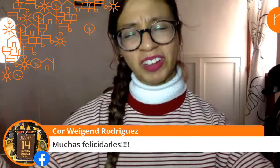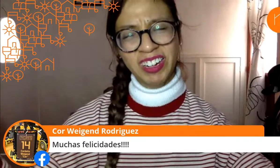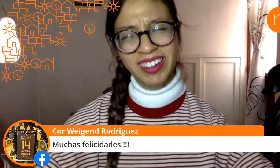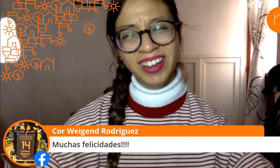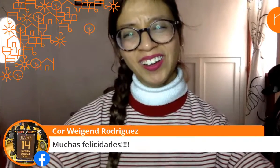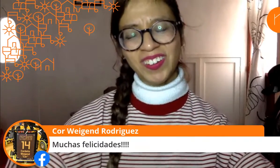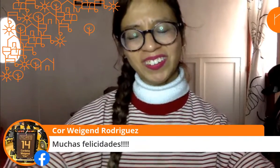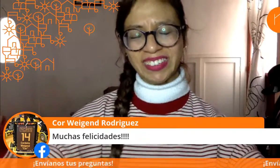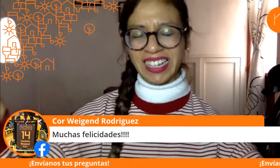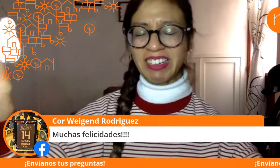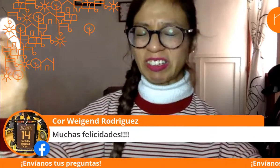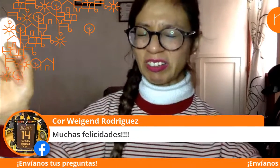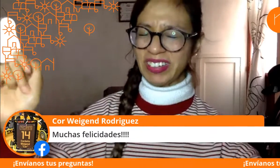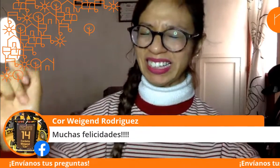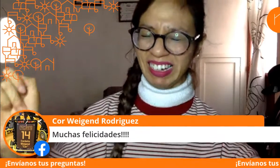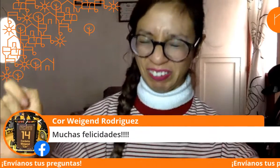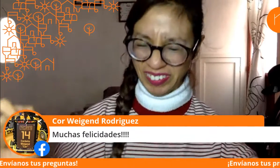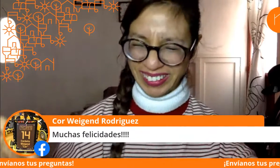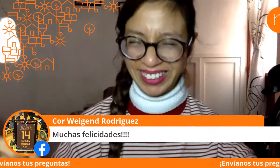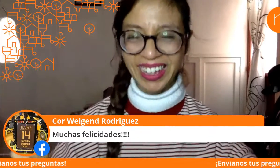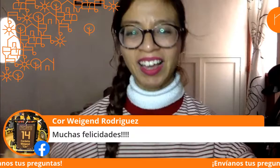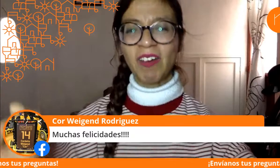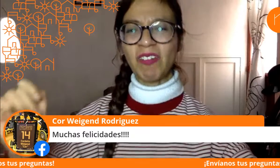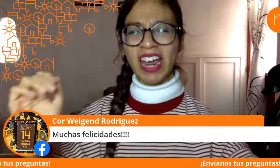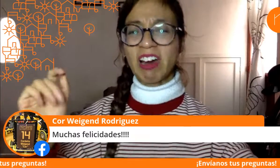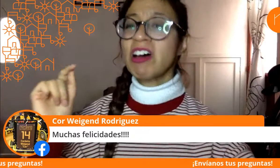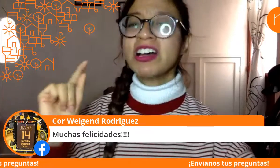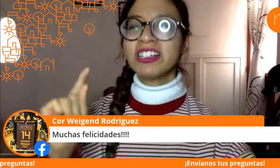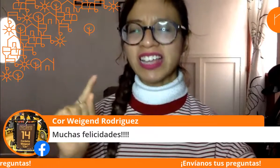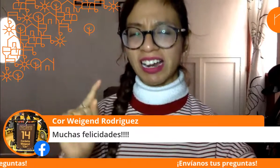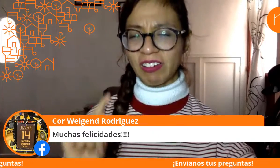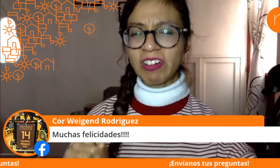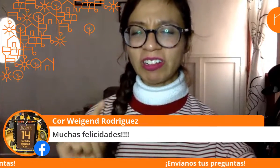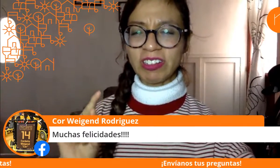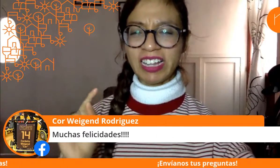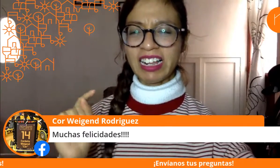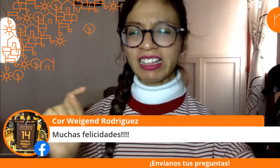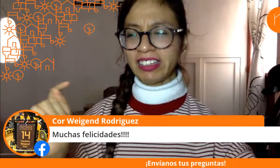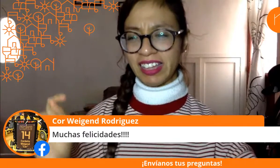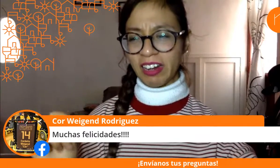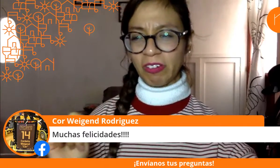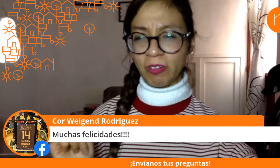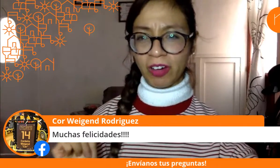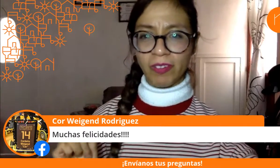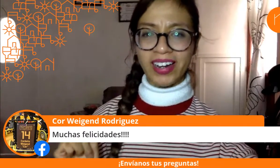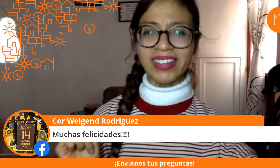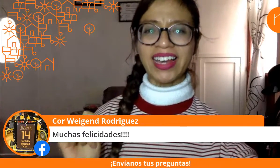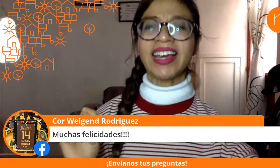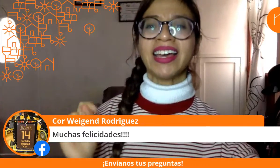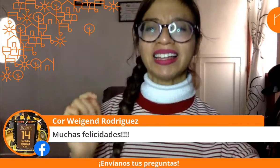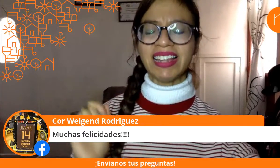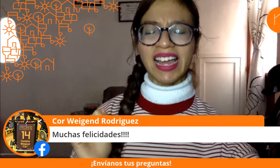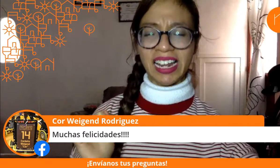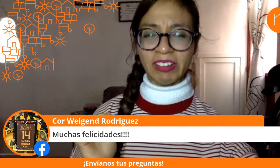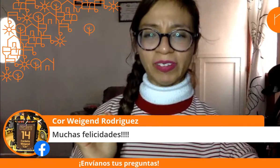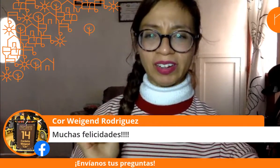perdón, ustedes no son mis alumnos, pero si alguno de ustedes quisiera formar parte de las manos